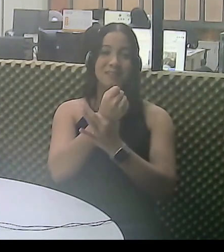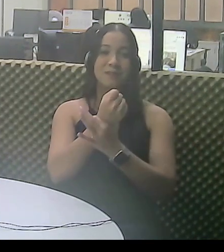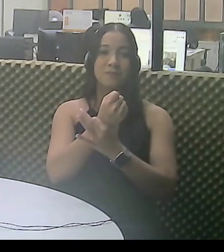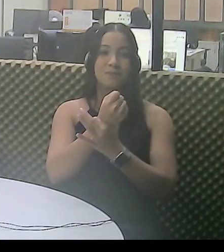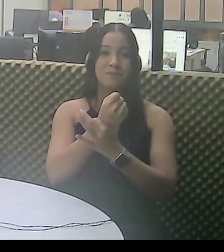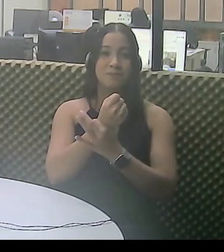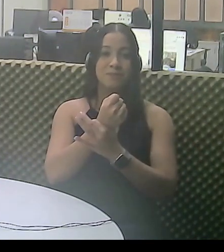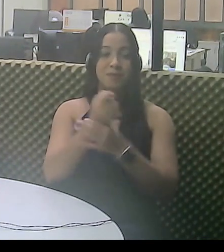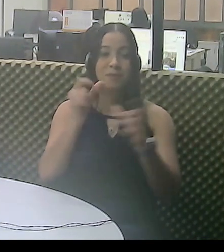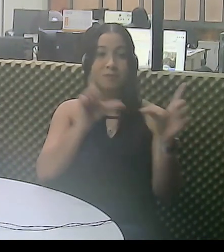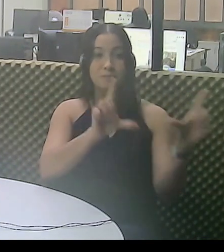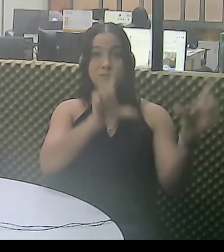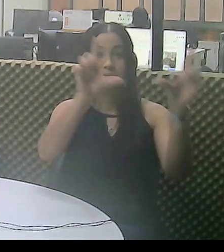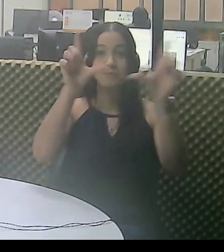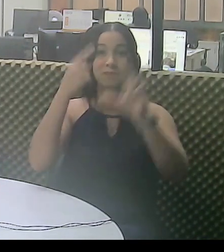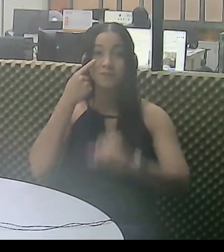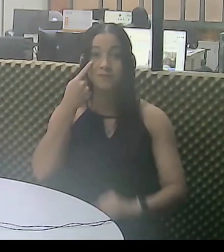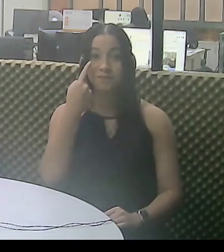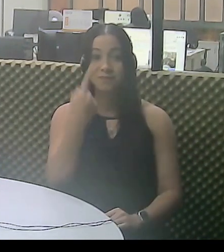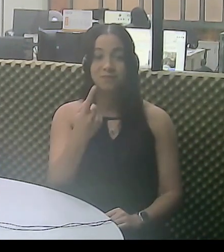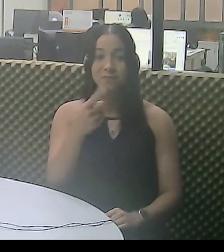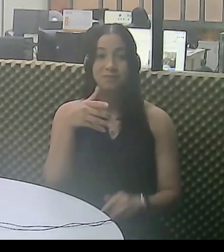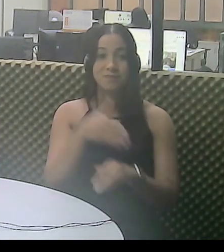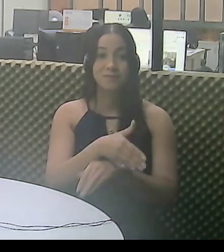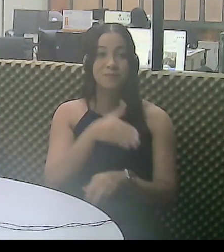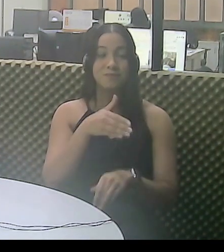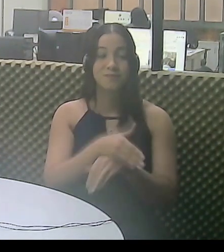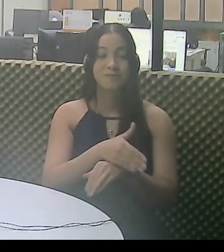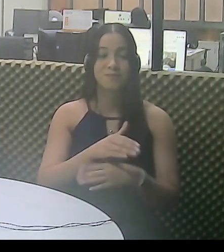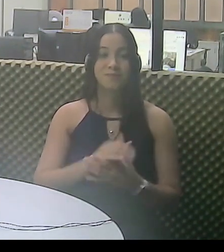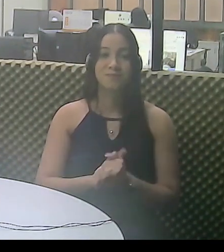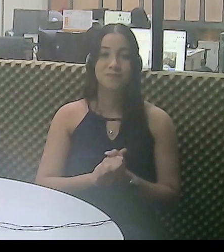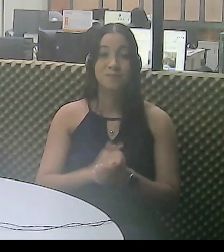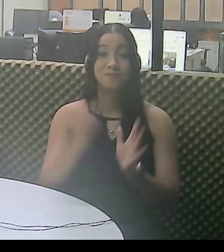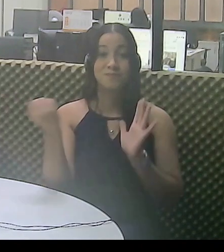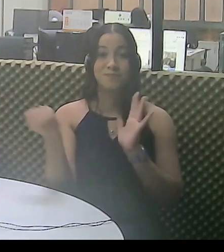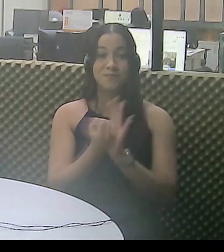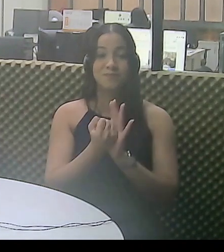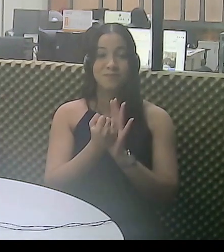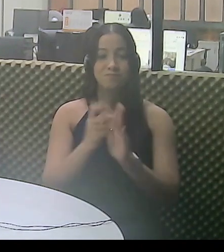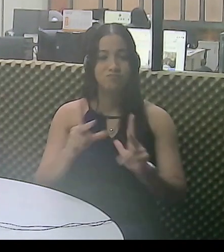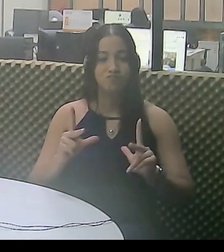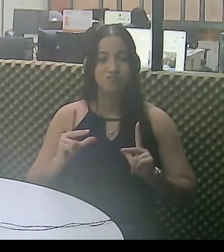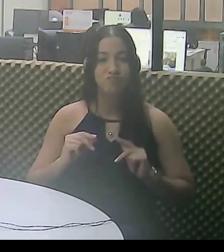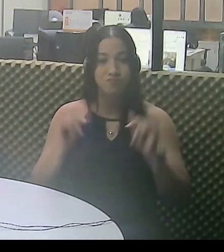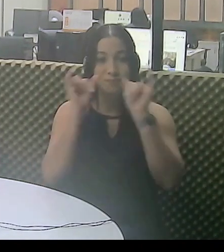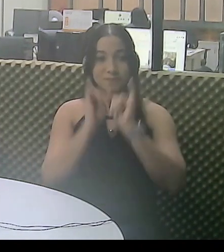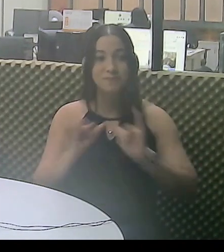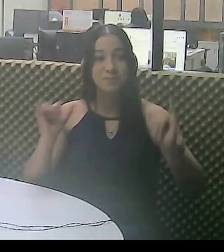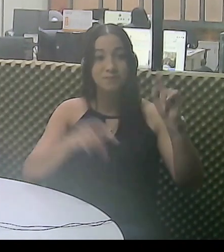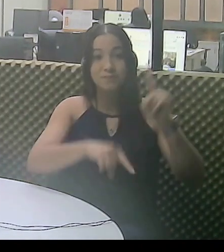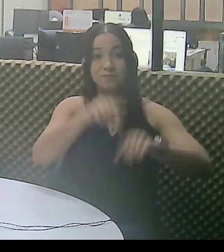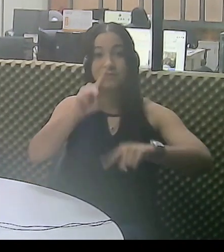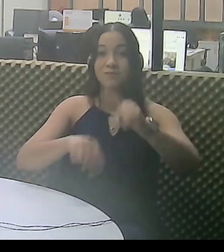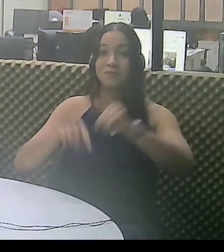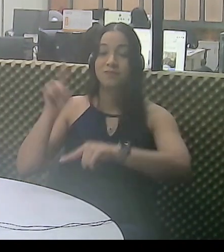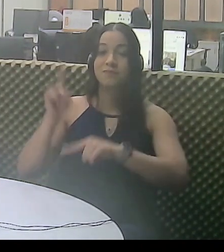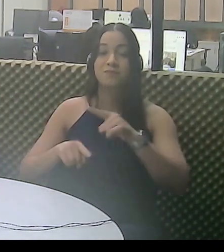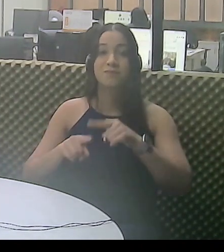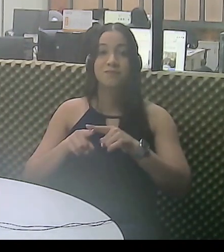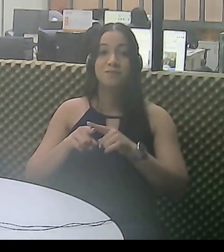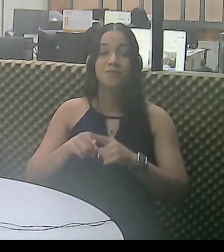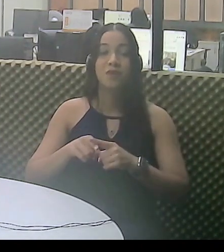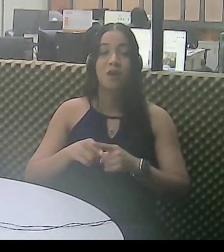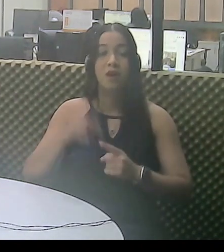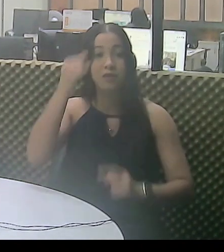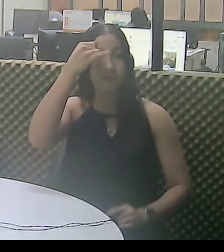que será fixado em lugar visível aos frequentadores. O selo busca reconhecer e divulgar locais que adotam medidas